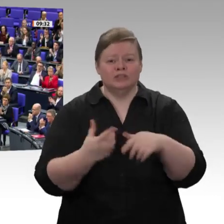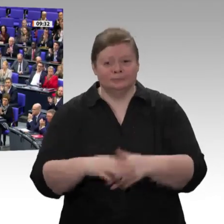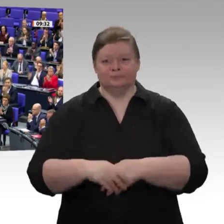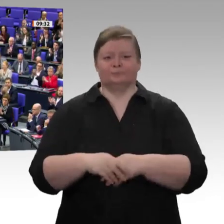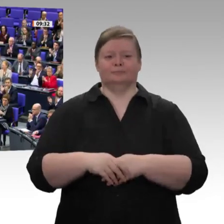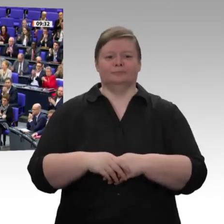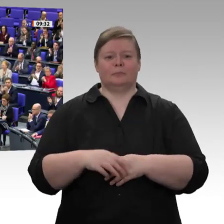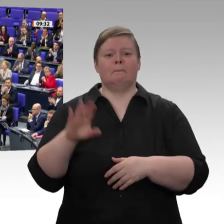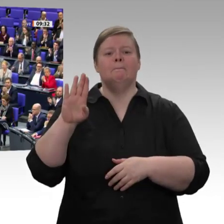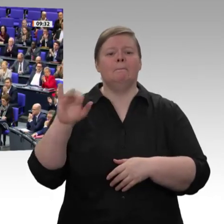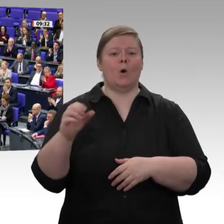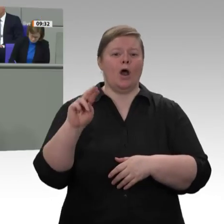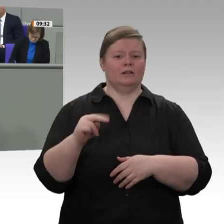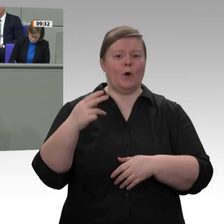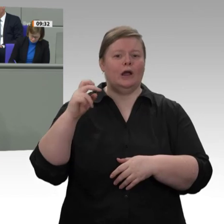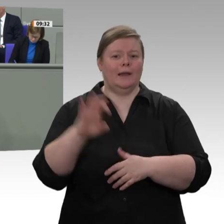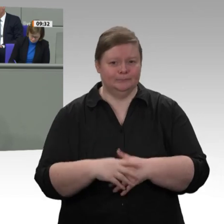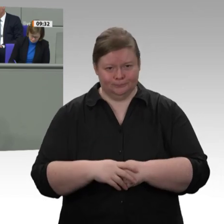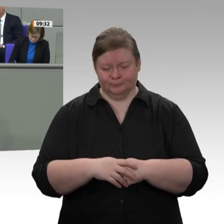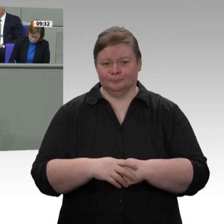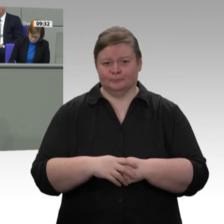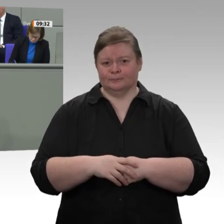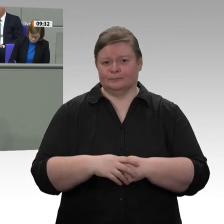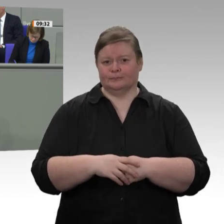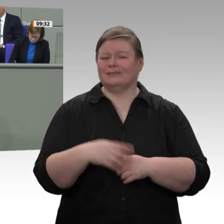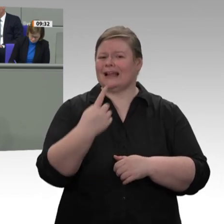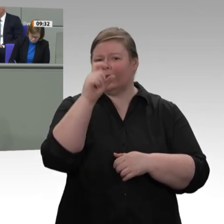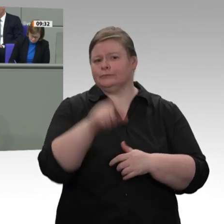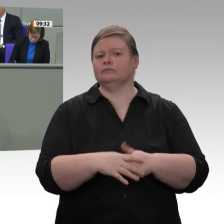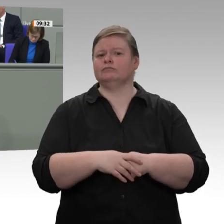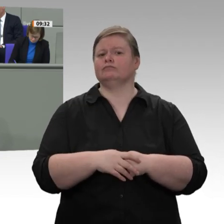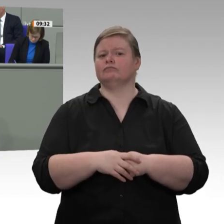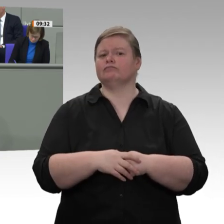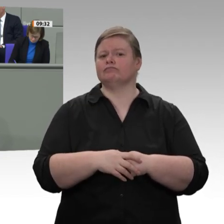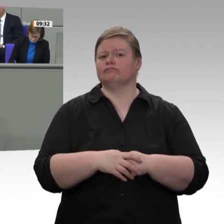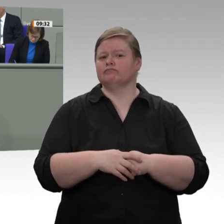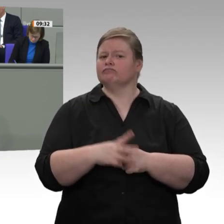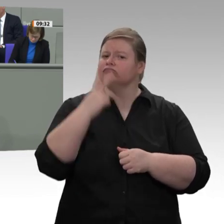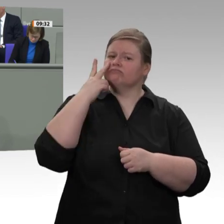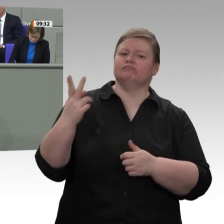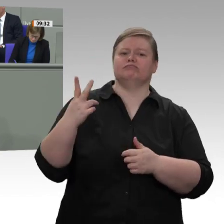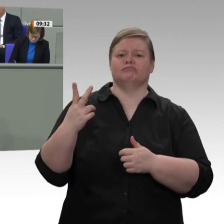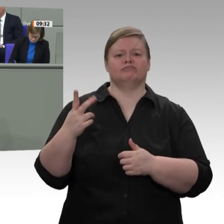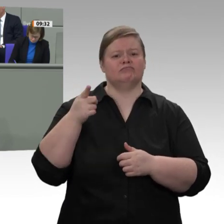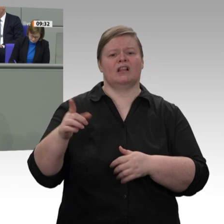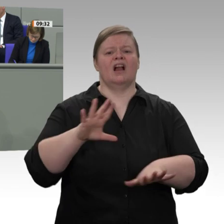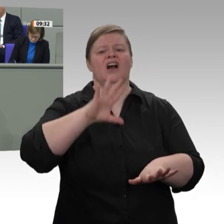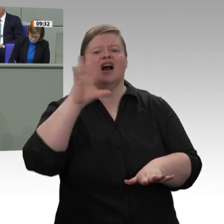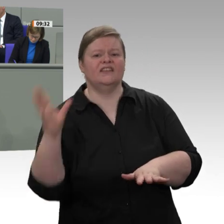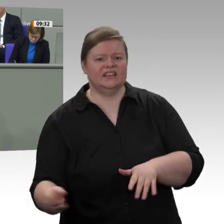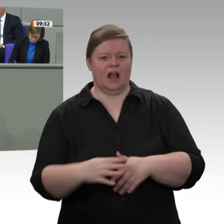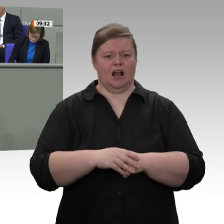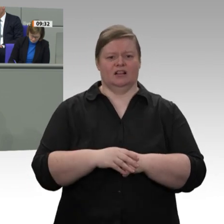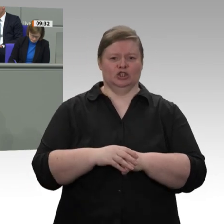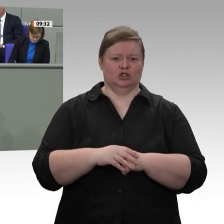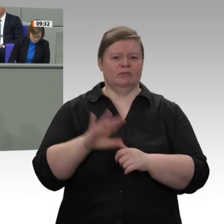Und dann Markus Frohnmeier am 28. Oktober 2015. Wenn wir kommen, dann wird aufgeräumt,